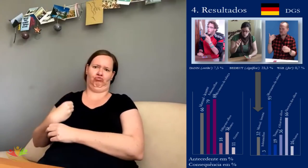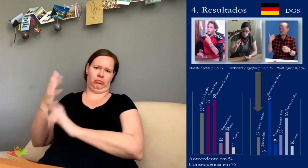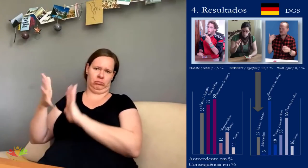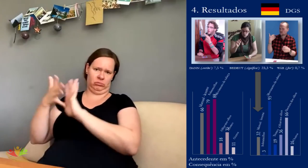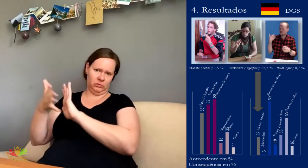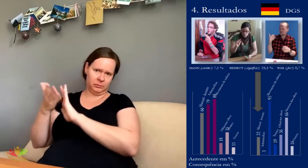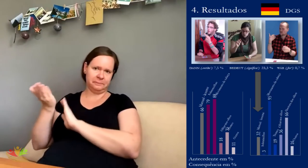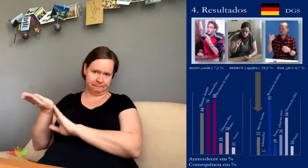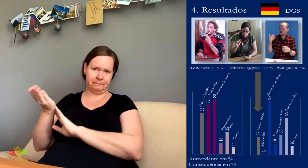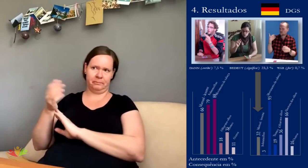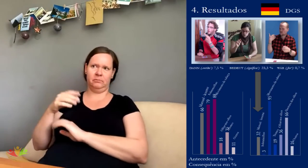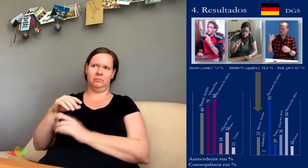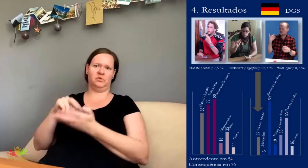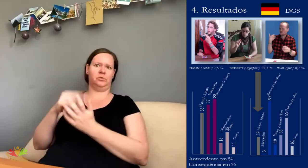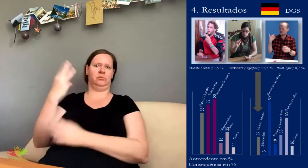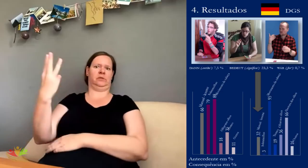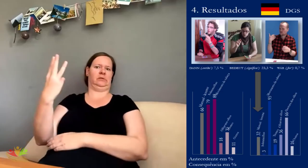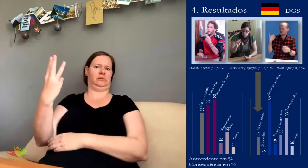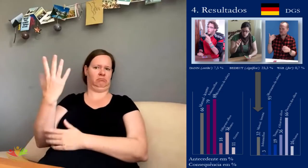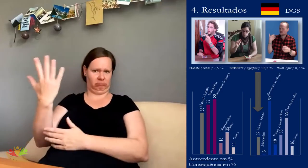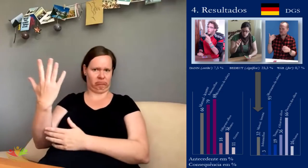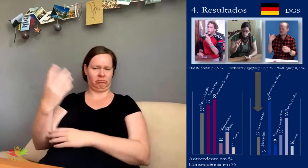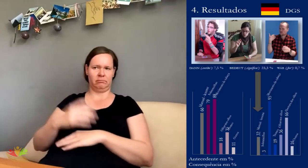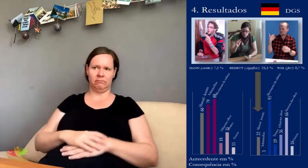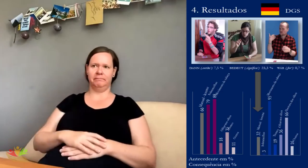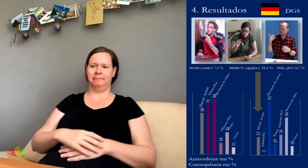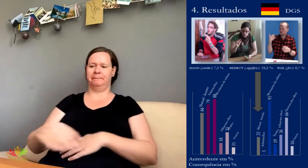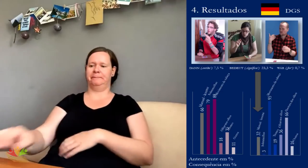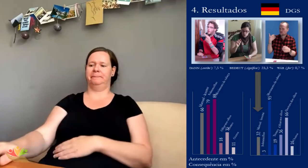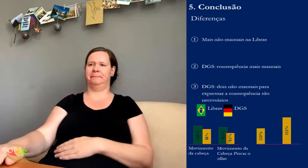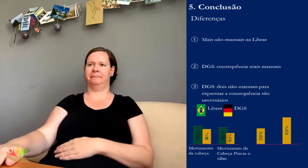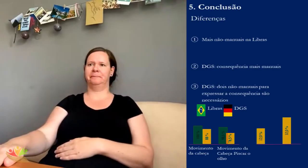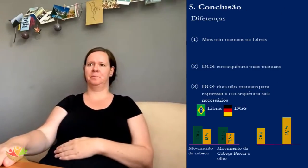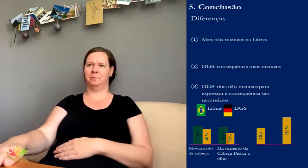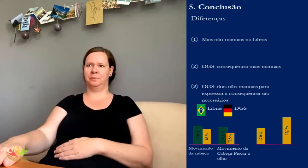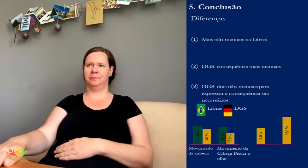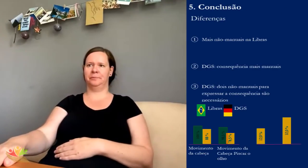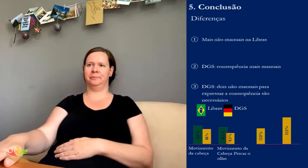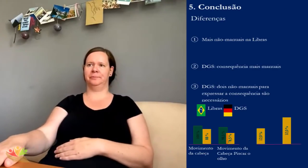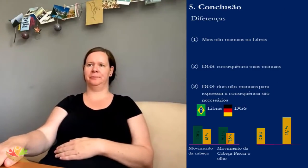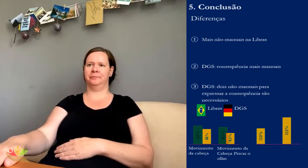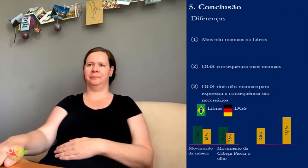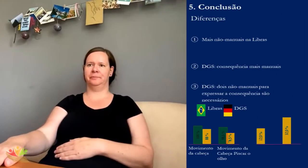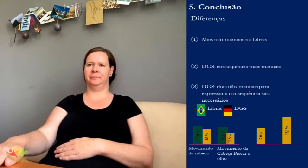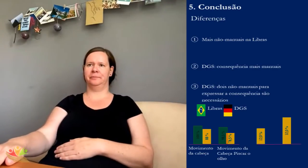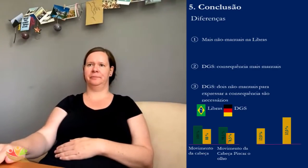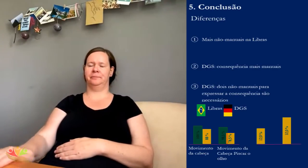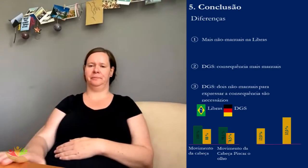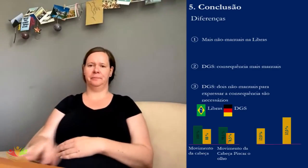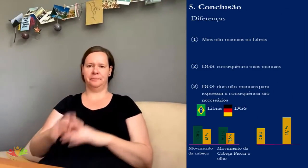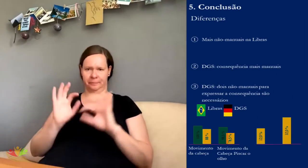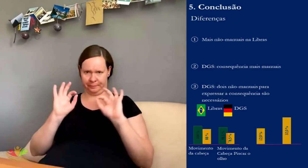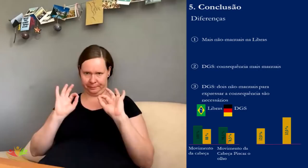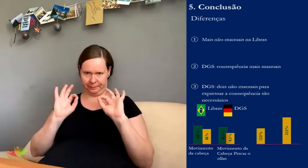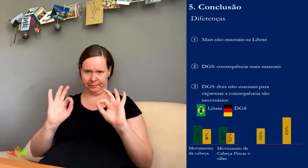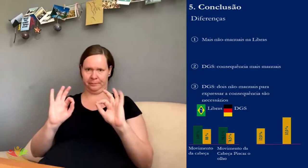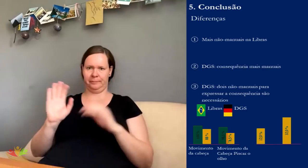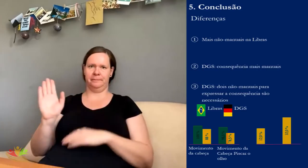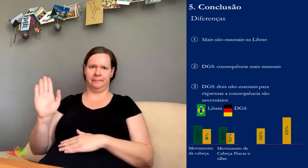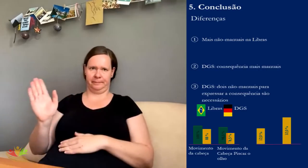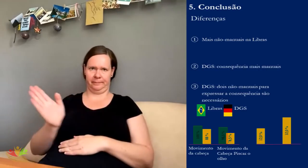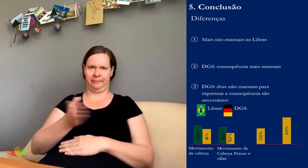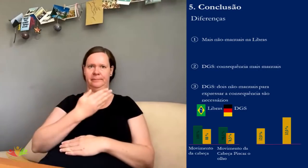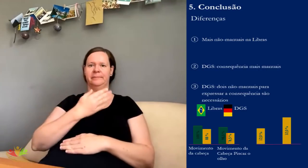Então, em algumas sentenças, a gente percebe o uso de outras estratégias também em língua de sinais alemã para marcar a oração